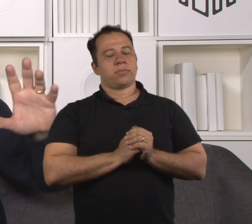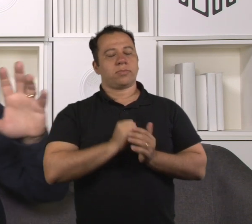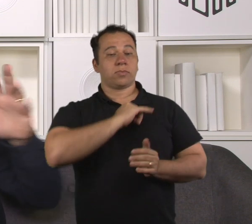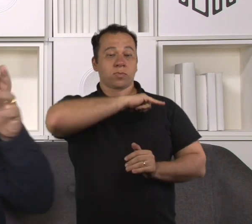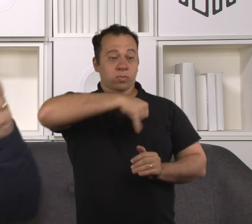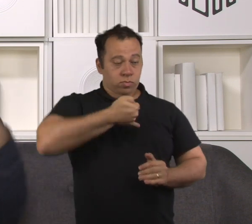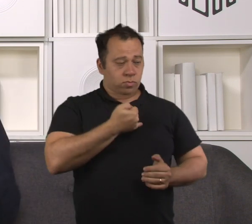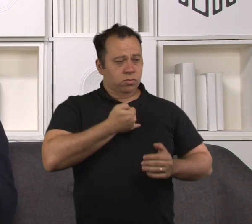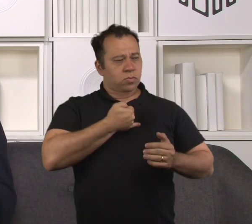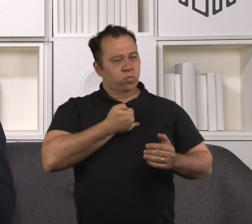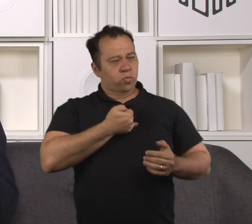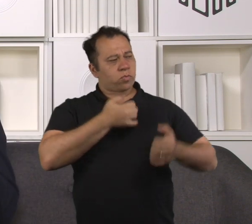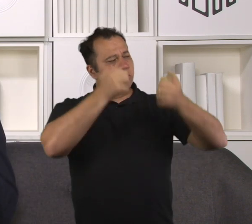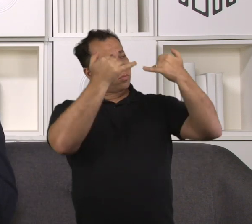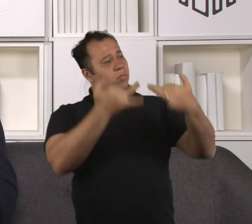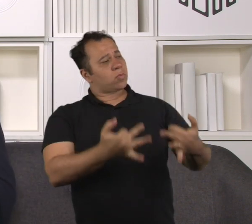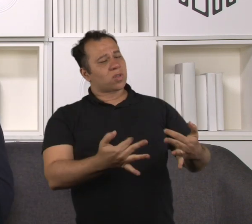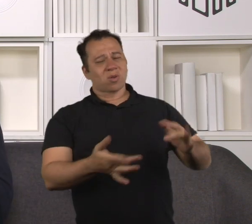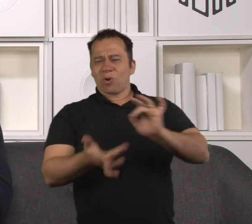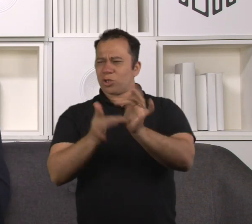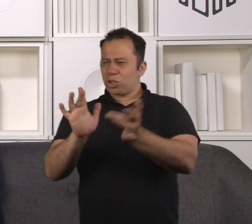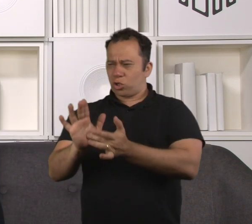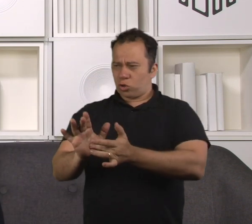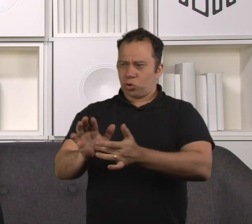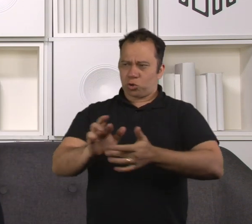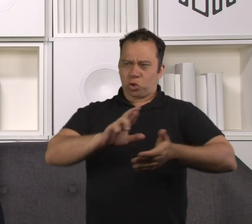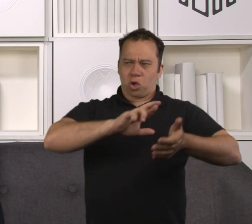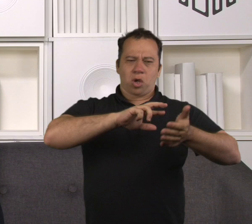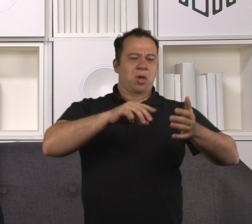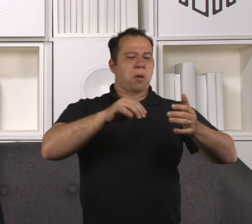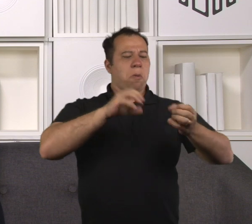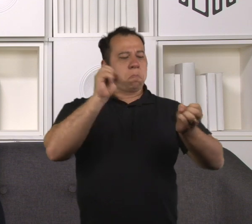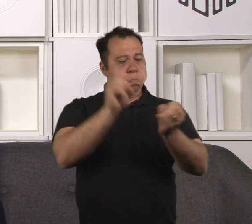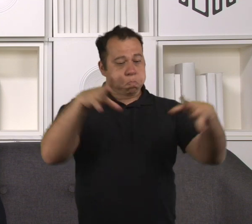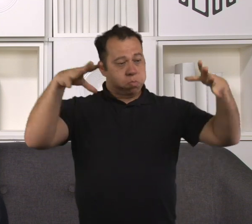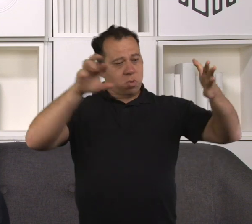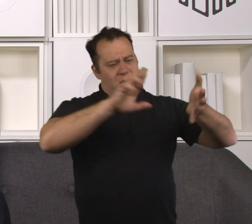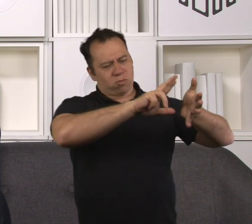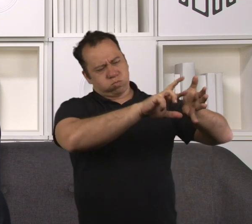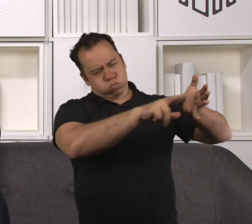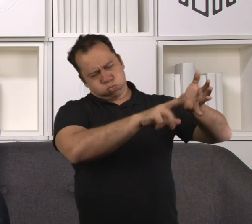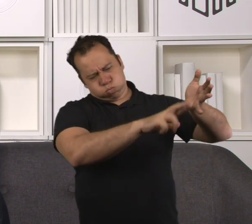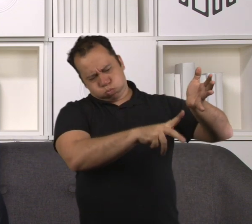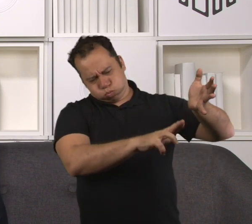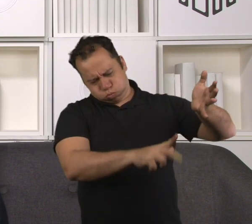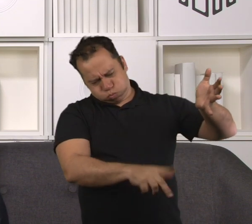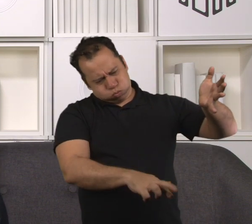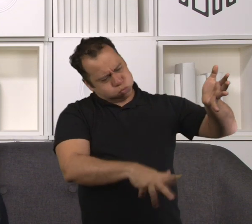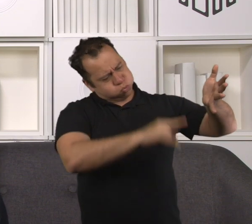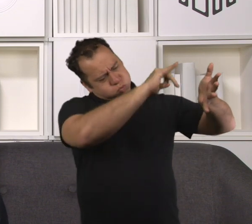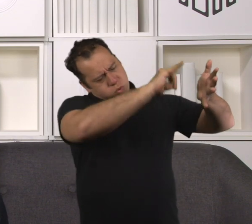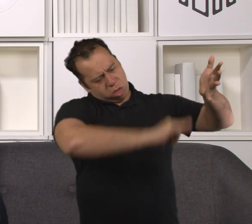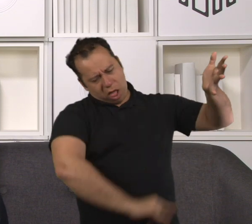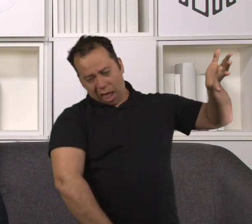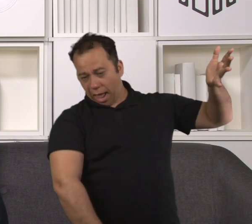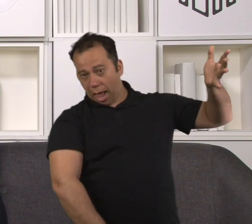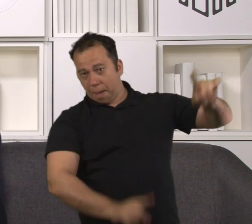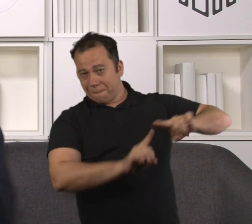muitos milagres, e não são todos os que estão escritos aqui, mas